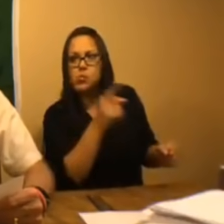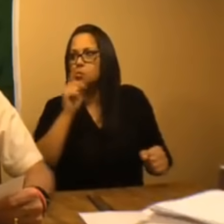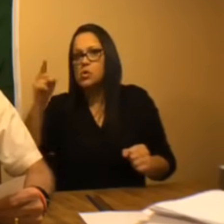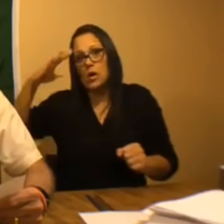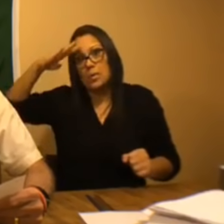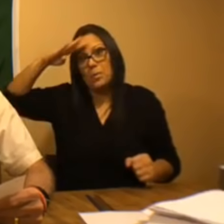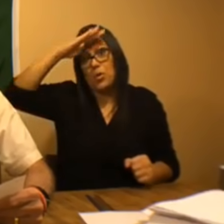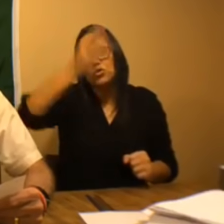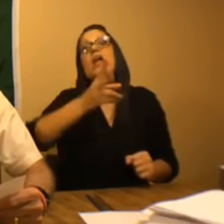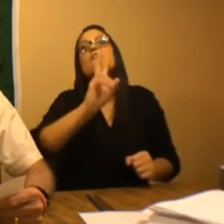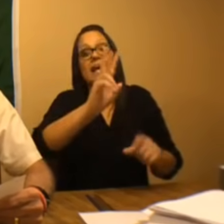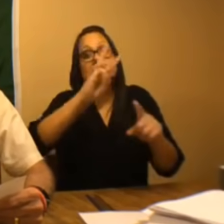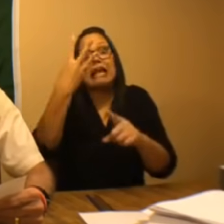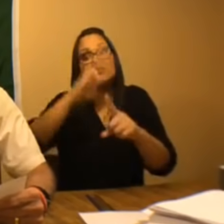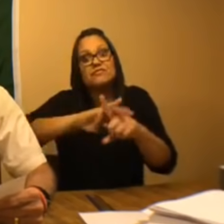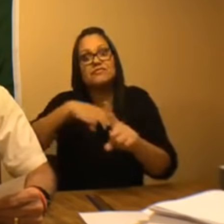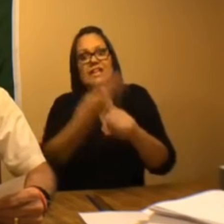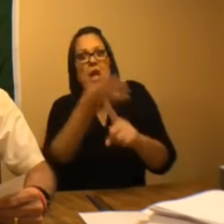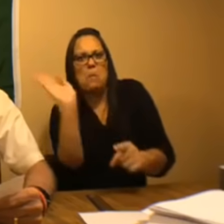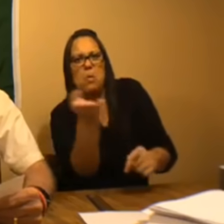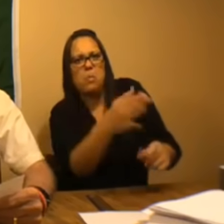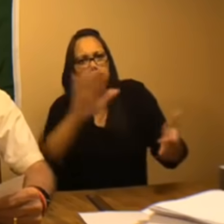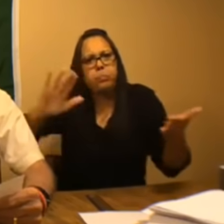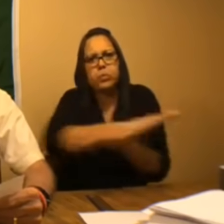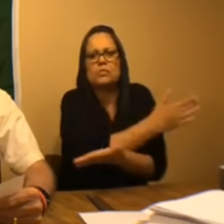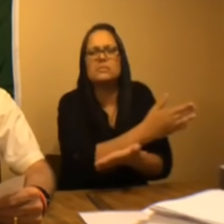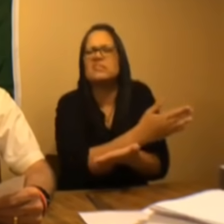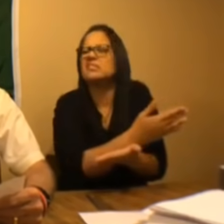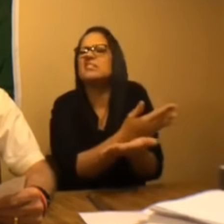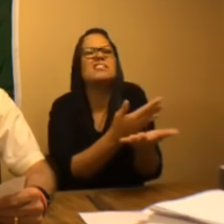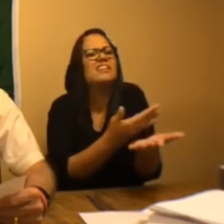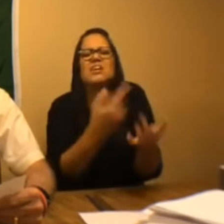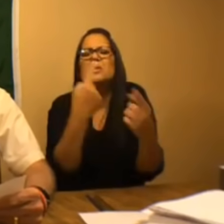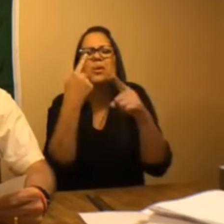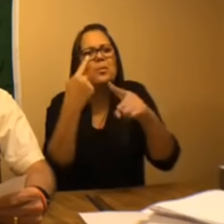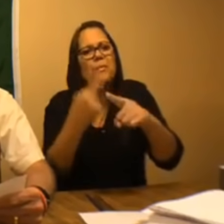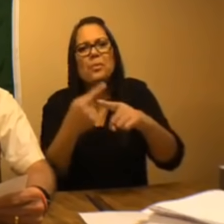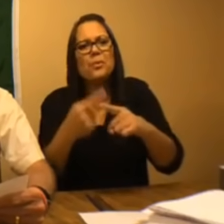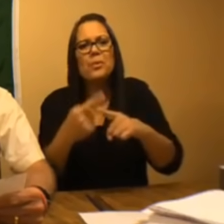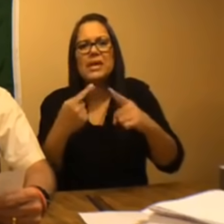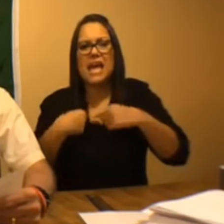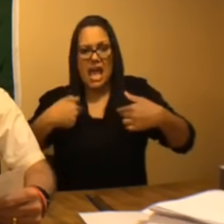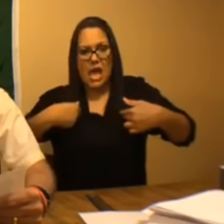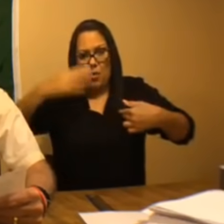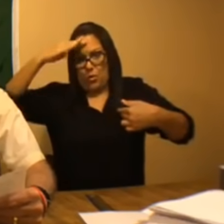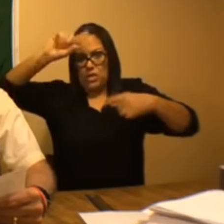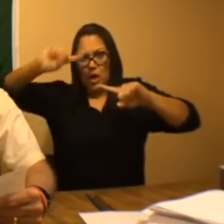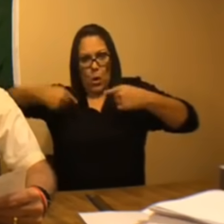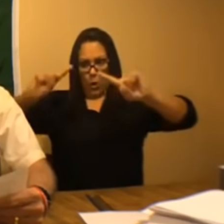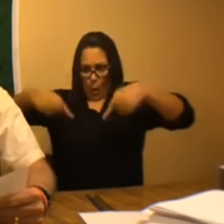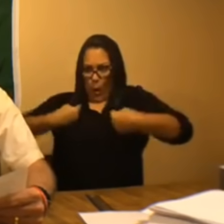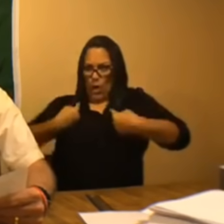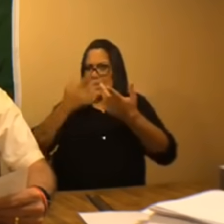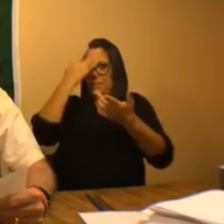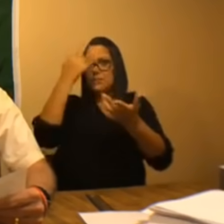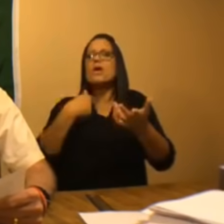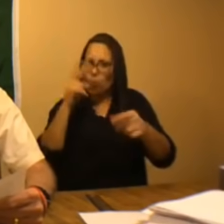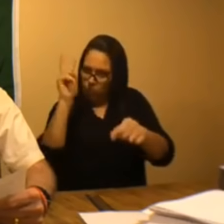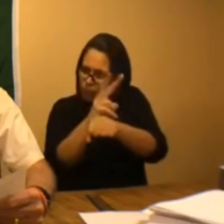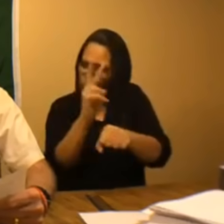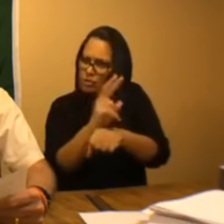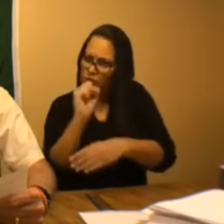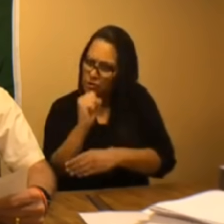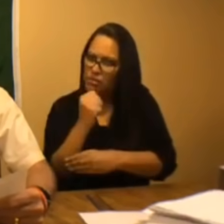que se fala isso? Me colocar contra as pessoas que defendem o meio ambiente, e eu defendo o meio ambiente também. Eu fico,